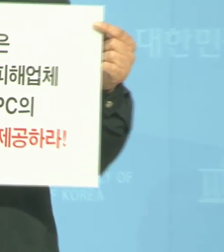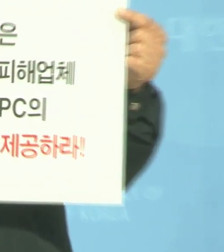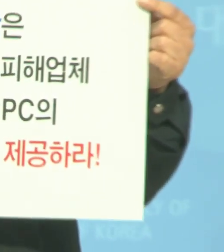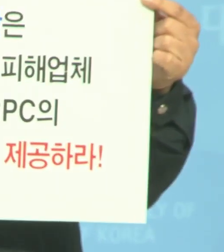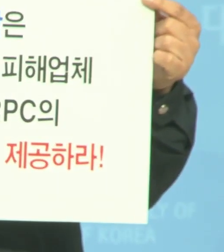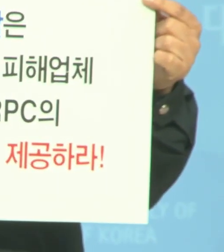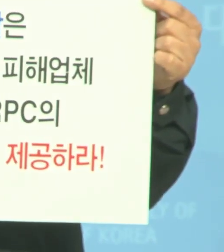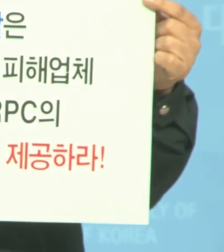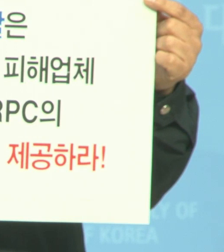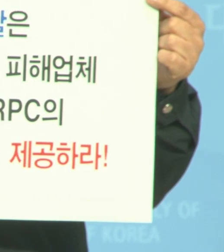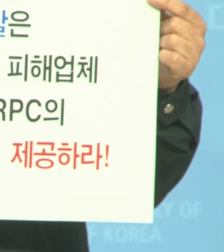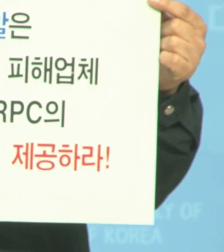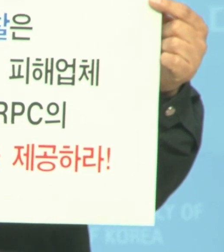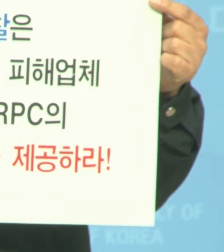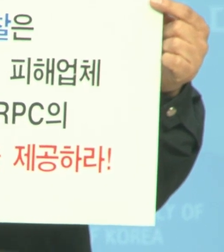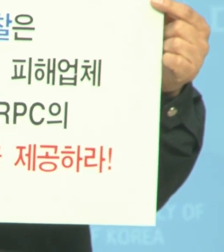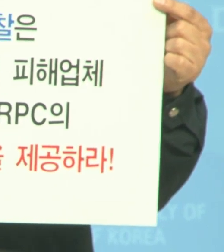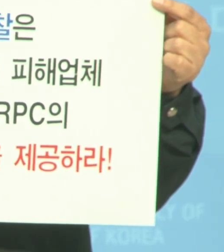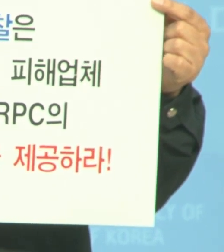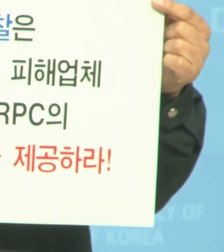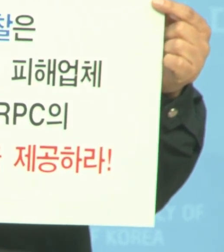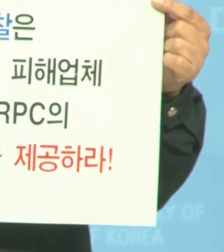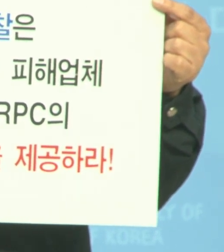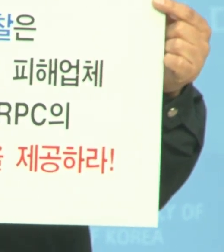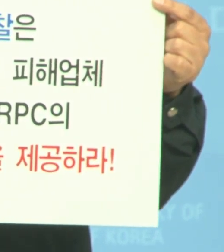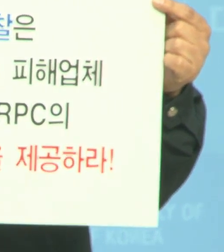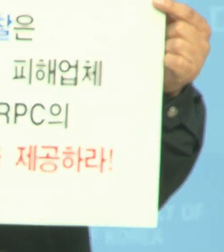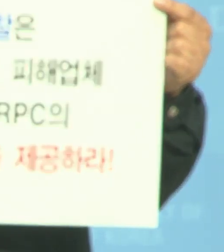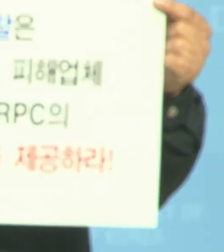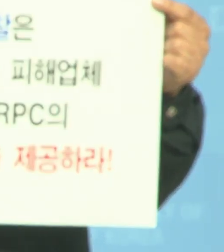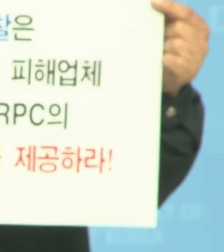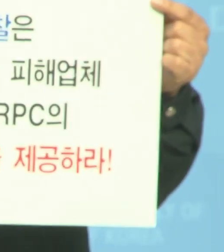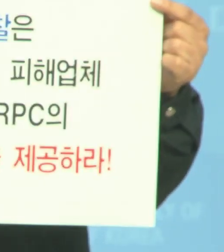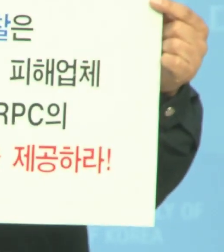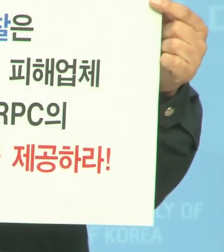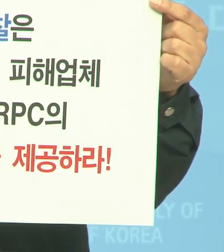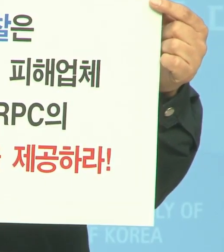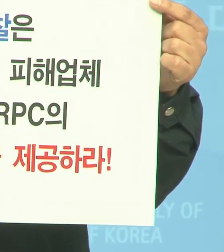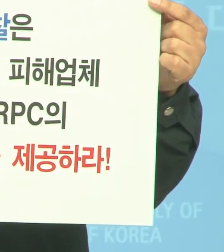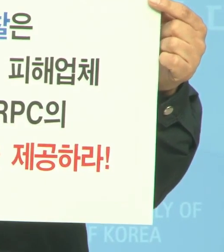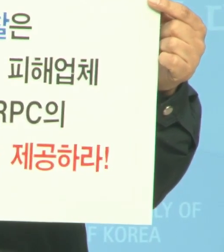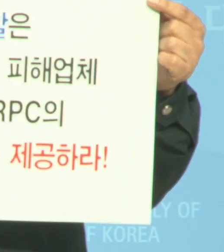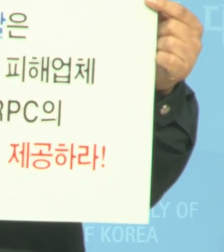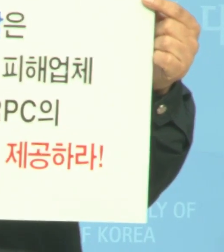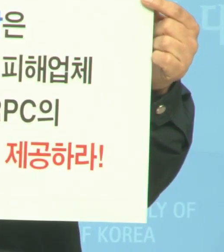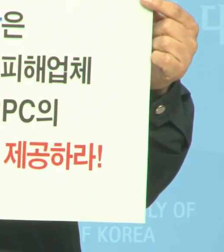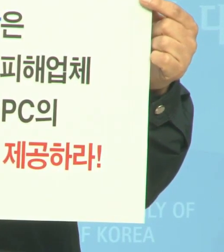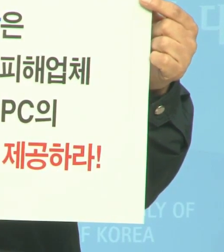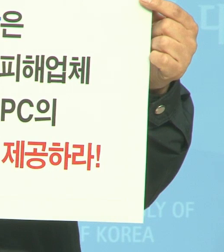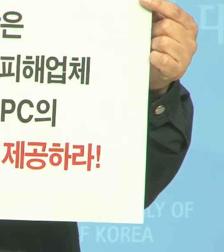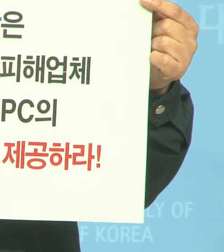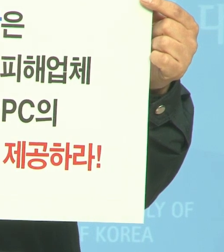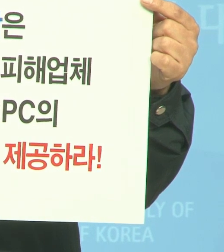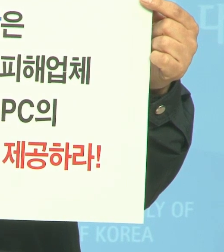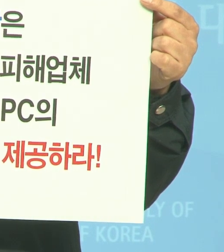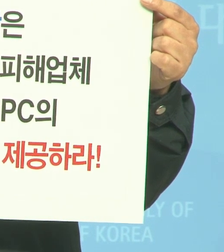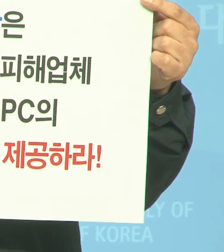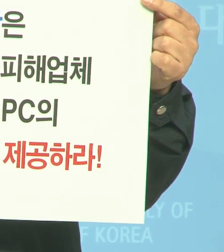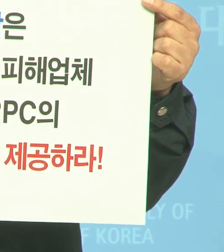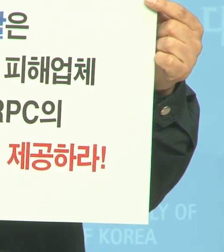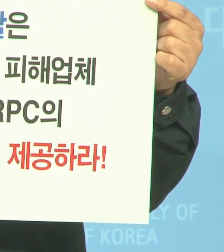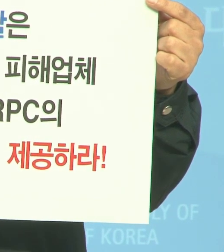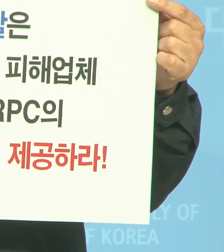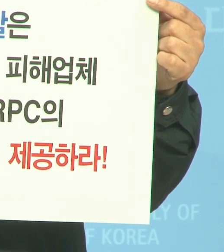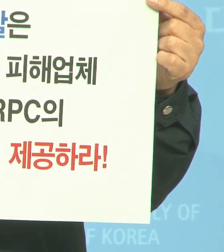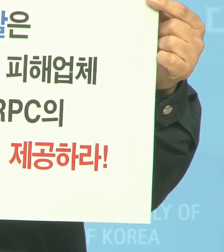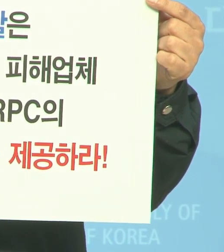공동대표 함께 해주셨습니다 심재민 공동대표 입니다 아 그리고 여기 지분이 있습니다